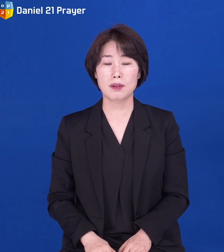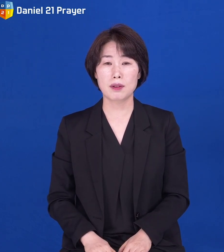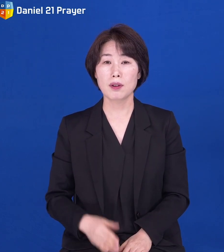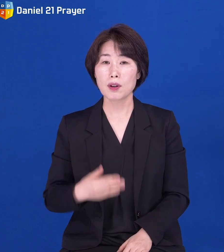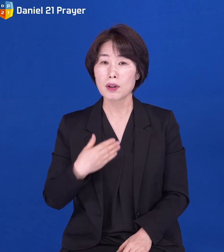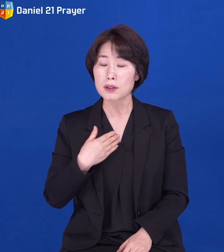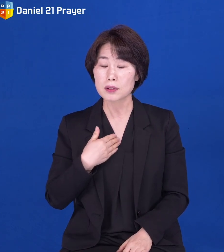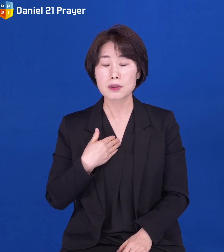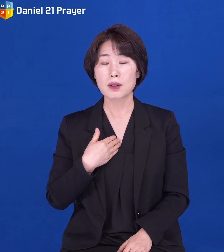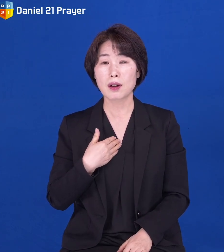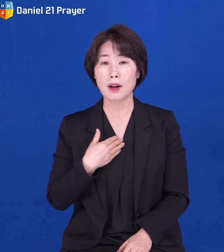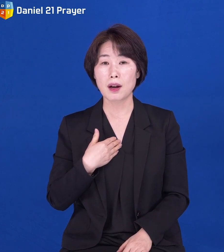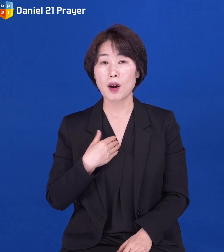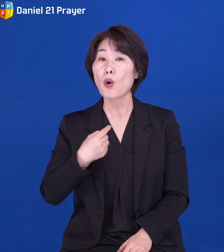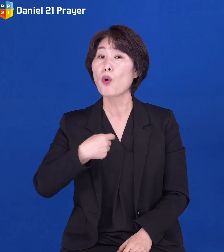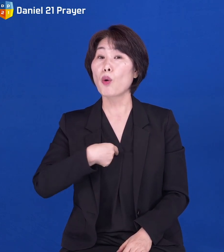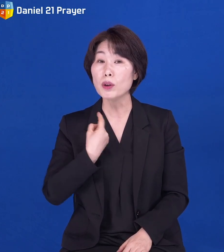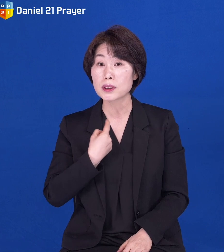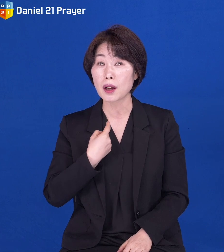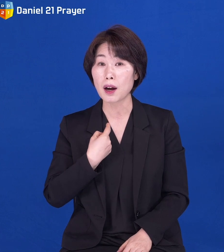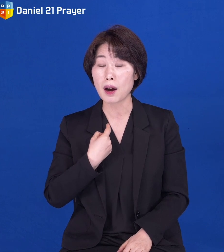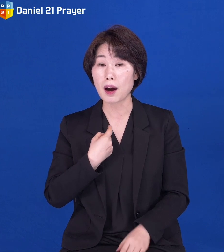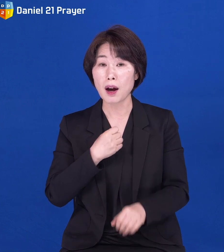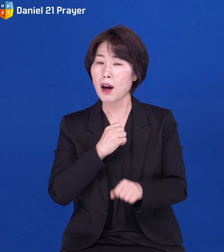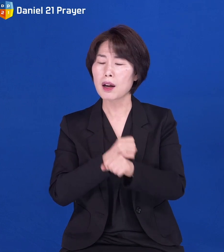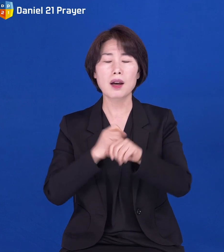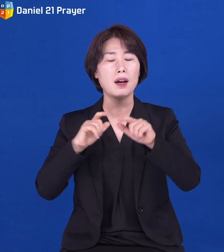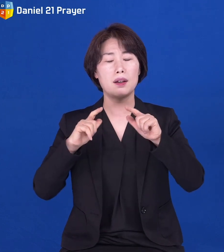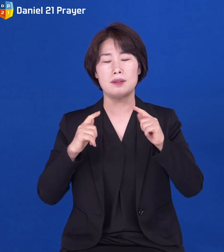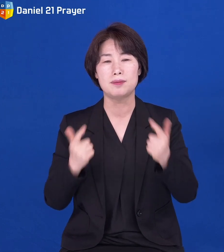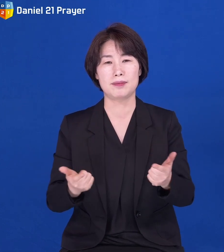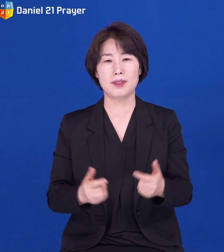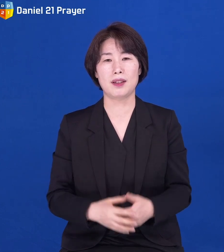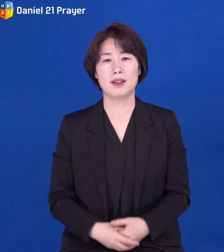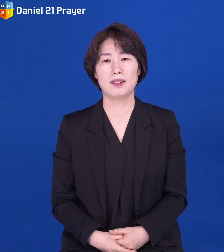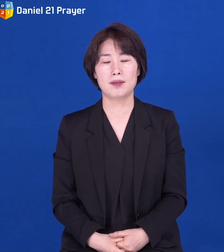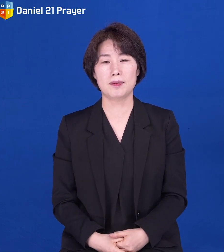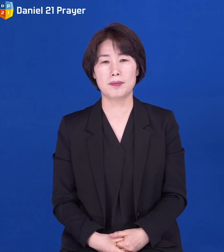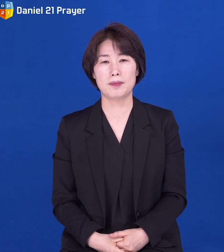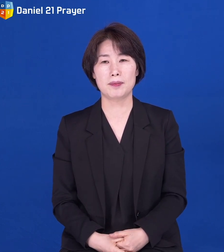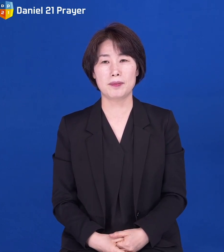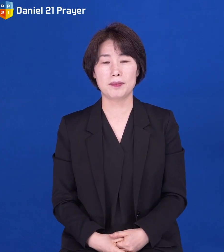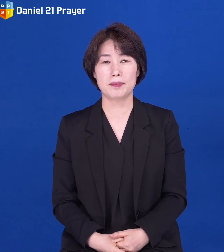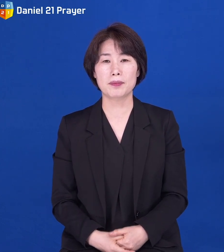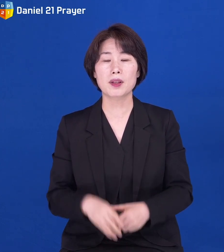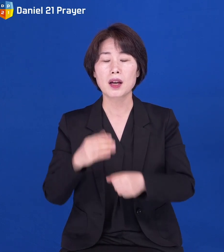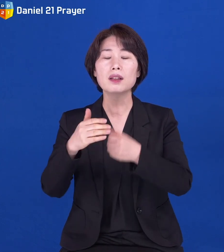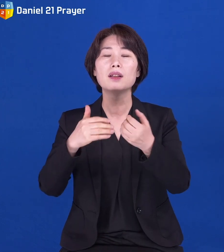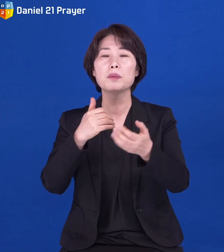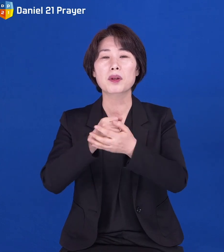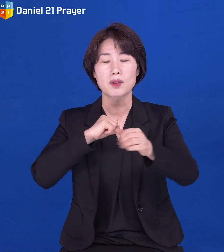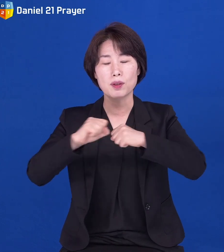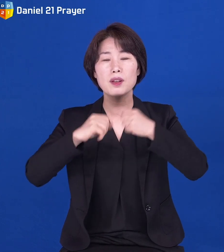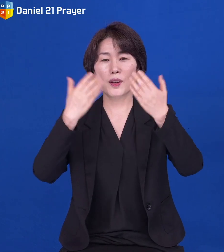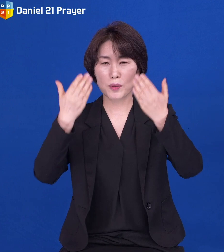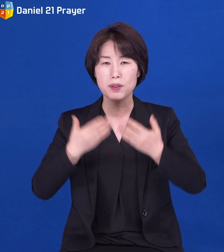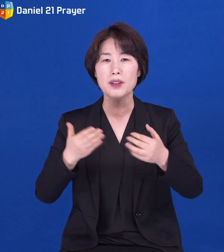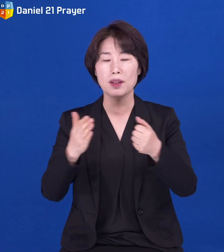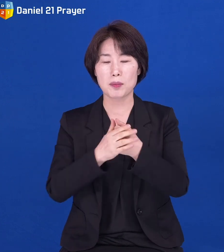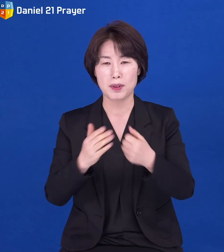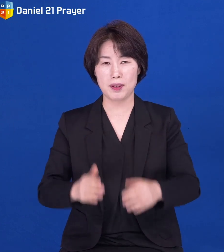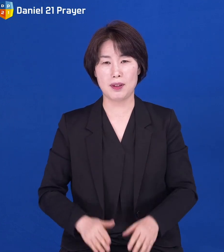정도로 정말 이게 거짓말 같은데 정말이에요. 정말 이 정도로 그랬고 그러니까 어떻게 돼요? 다음번에도 당연히